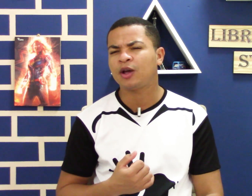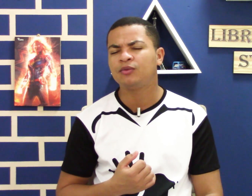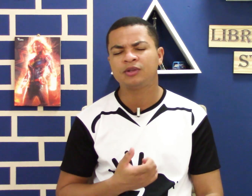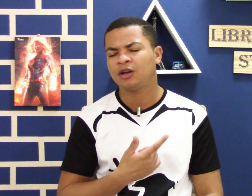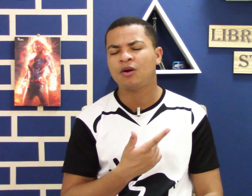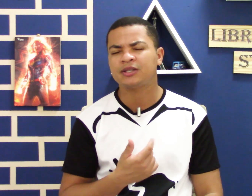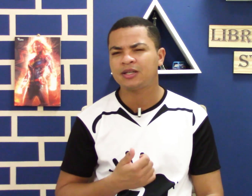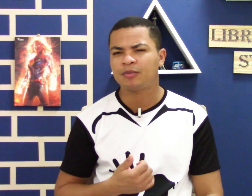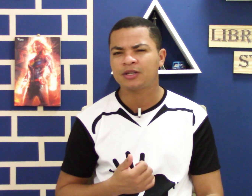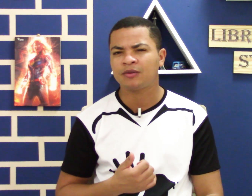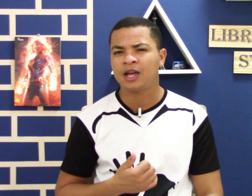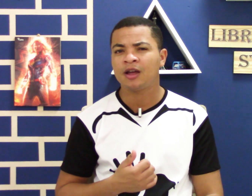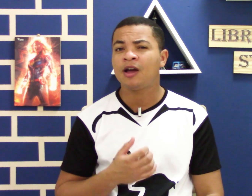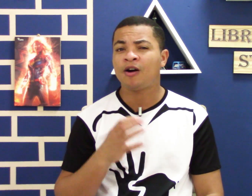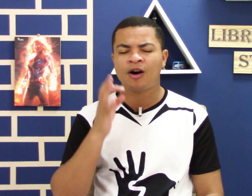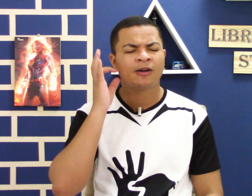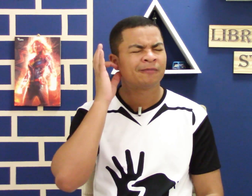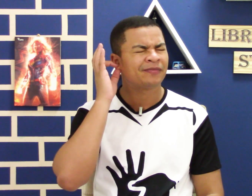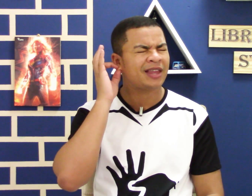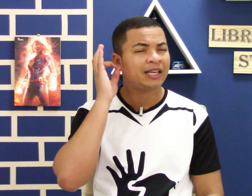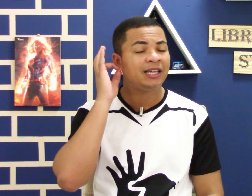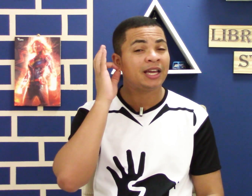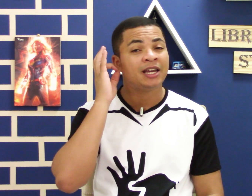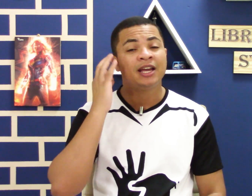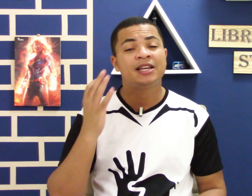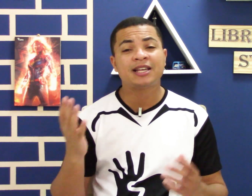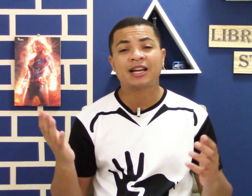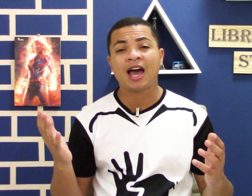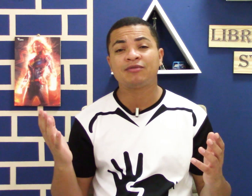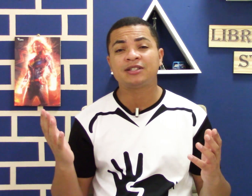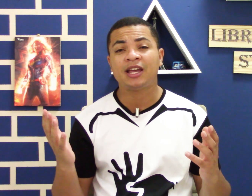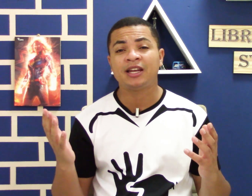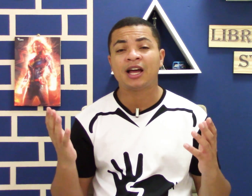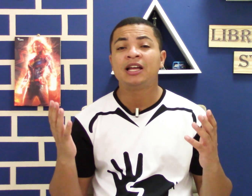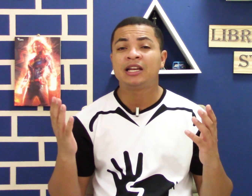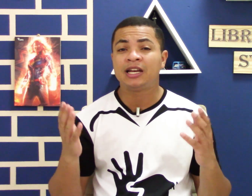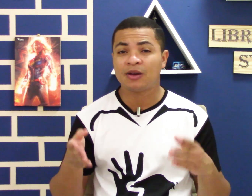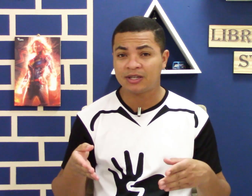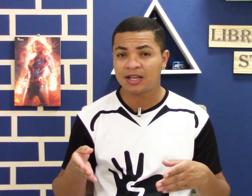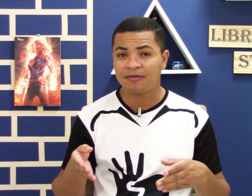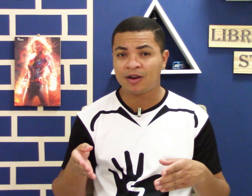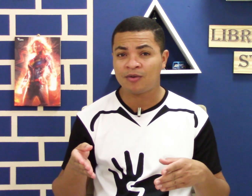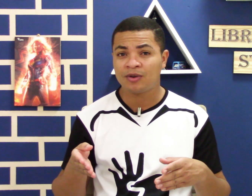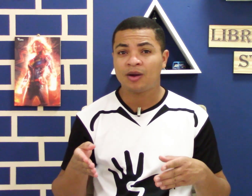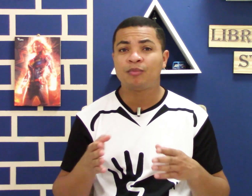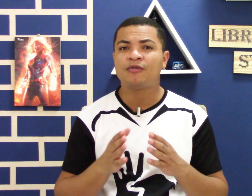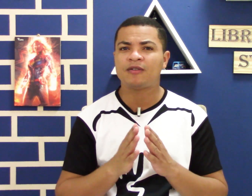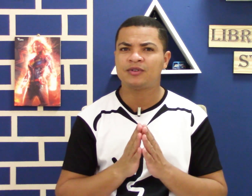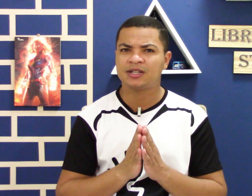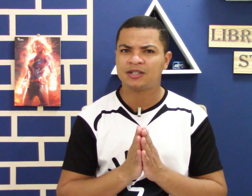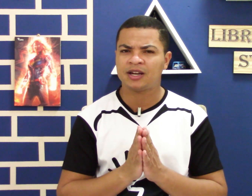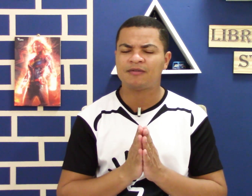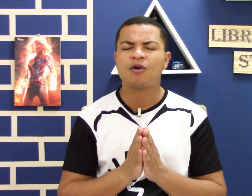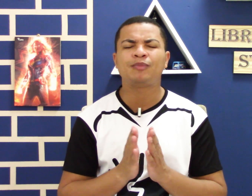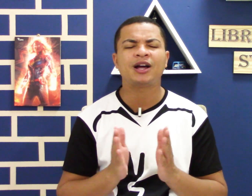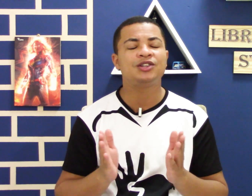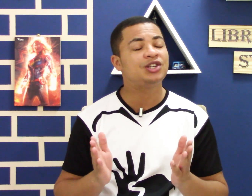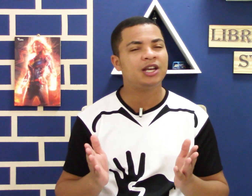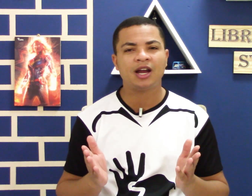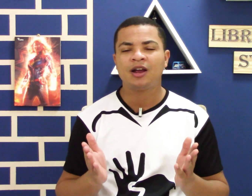pergunta, igual os exemplos que eu dei. Ó, daqui, hein? E se é claro, você ainda não se inscreveu, por favor, se inscreva, compartilha com